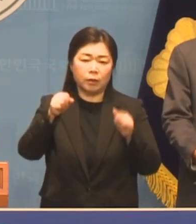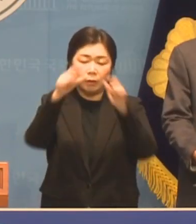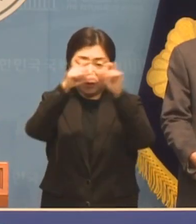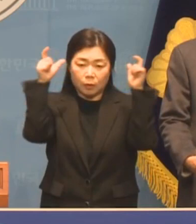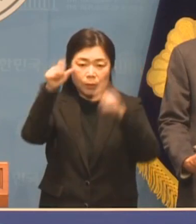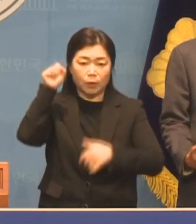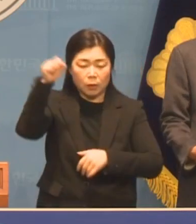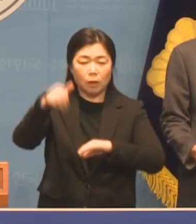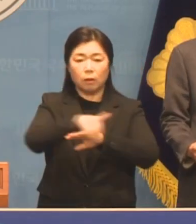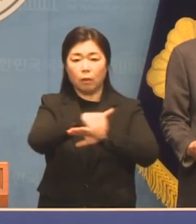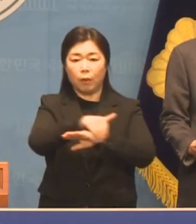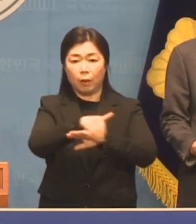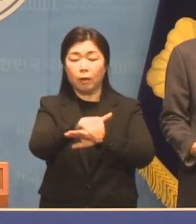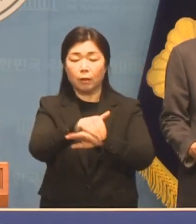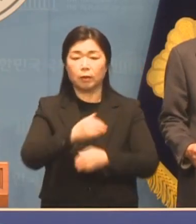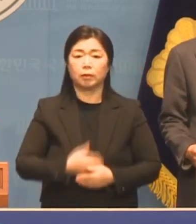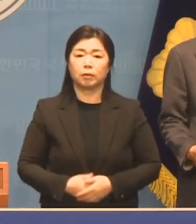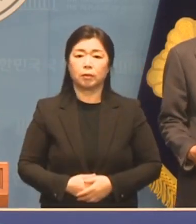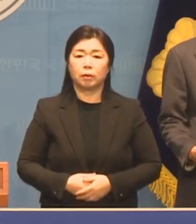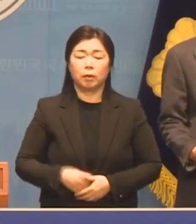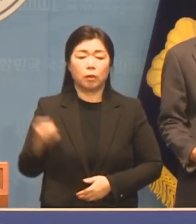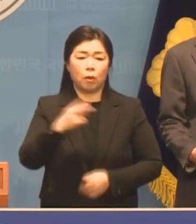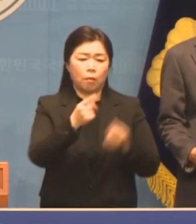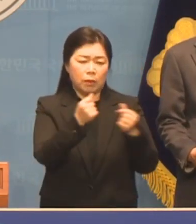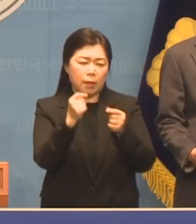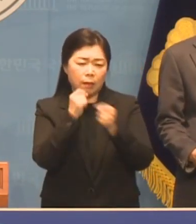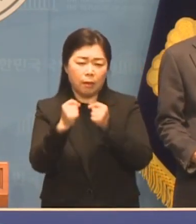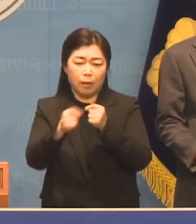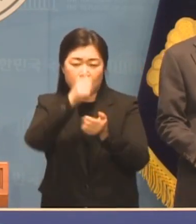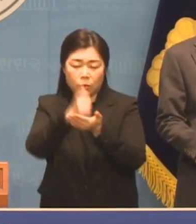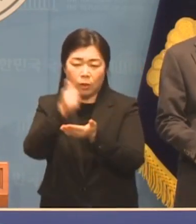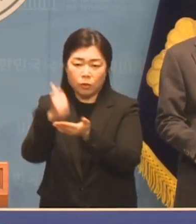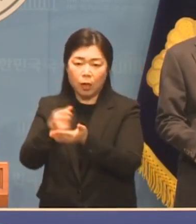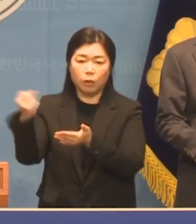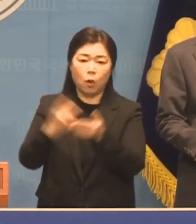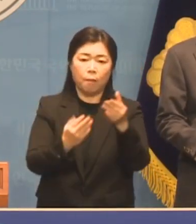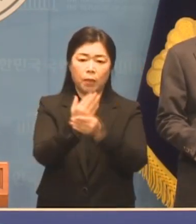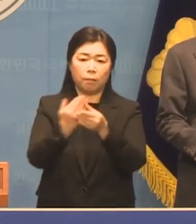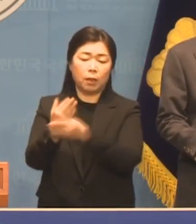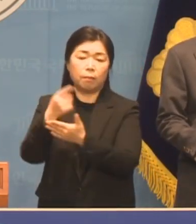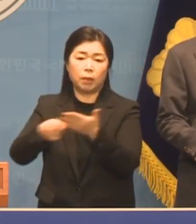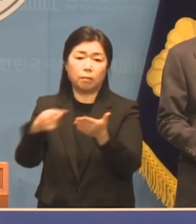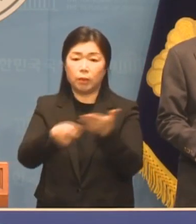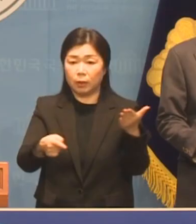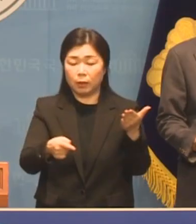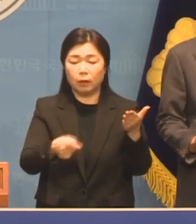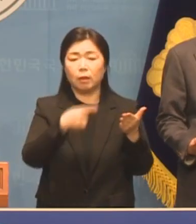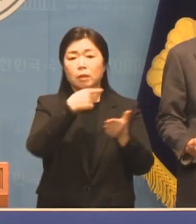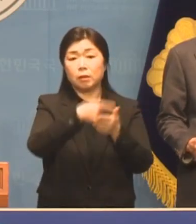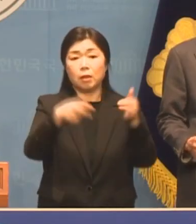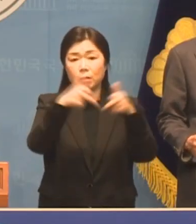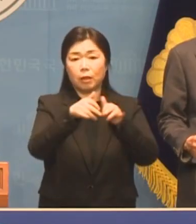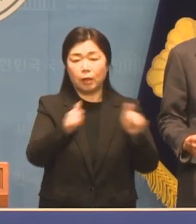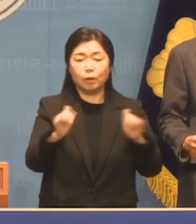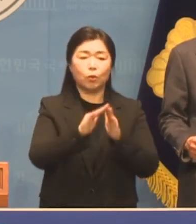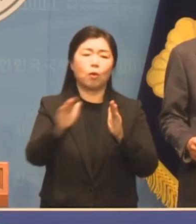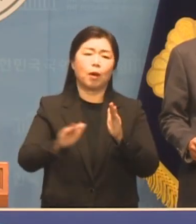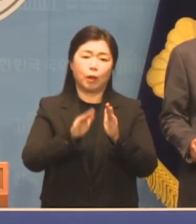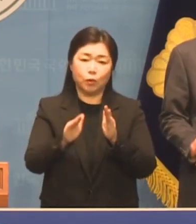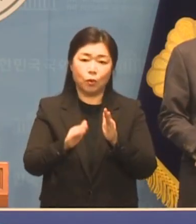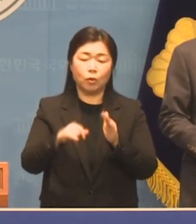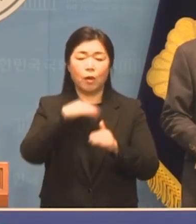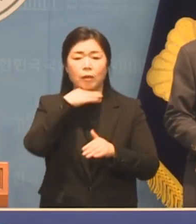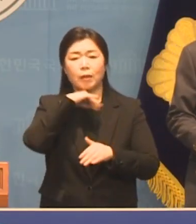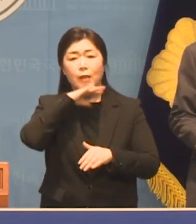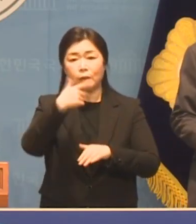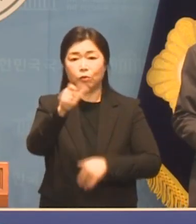시위를 집행할 예정이며, 유사 사기 범죄로 재차 피해를 입은 장애인과 장애인 가족,